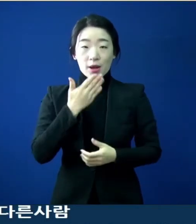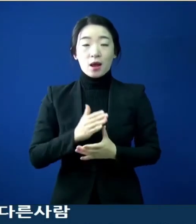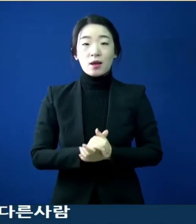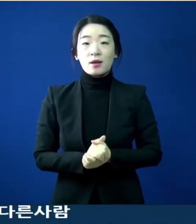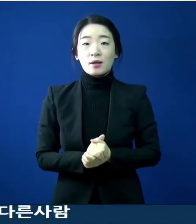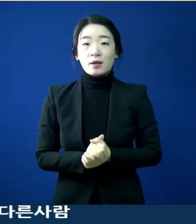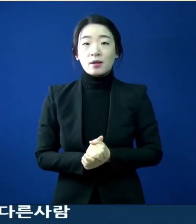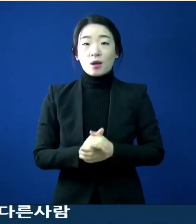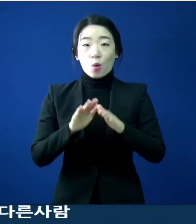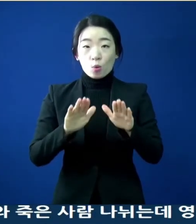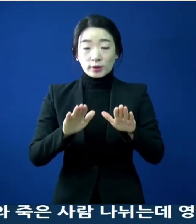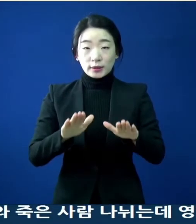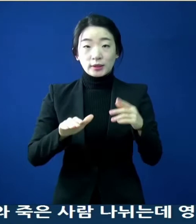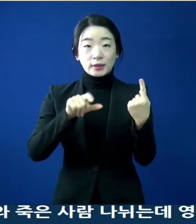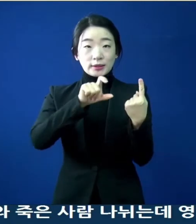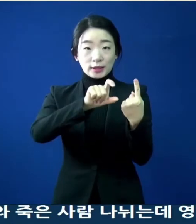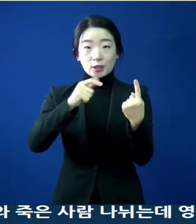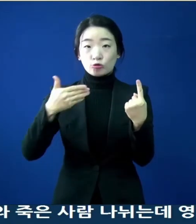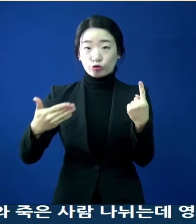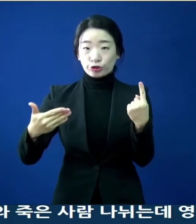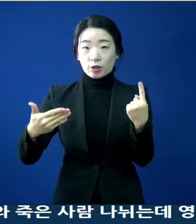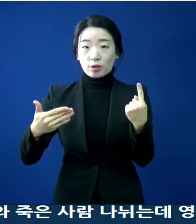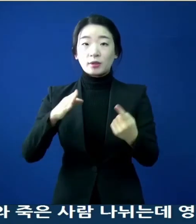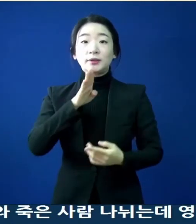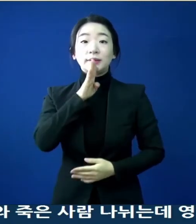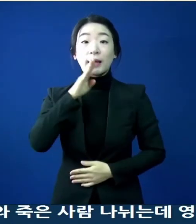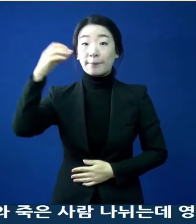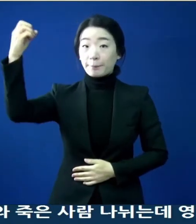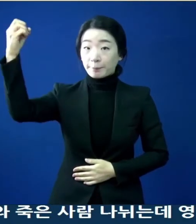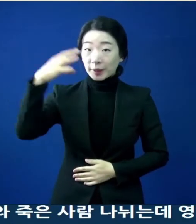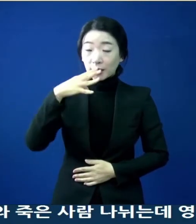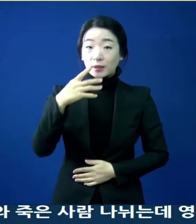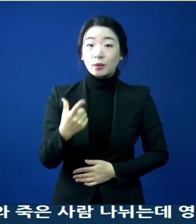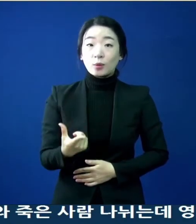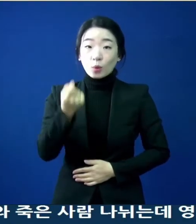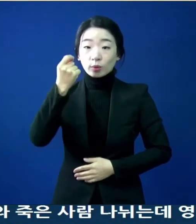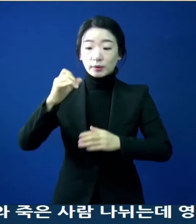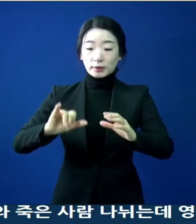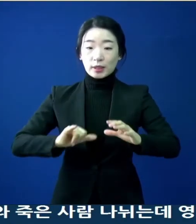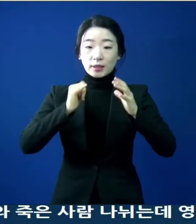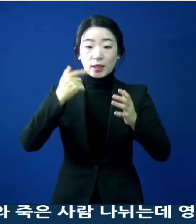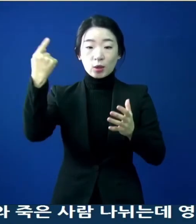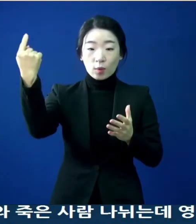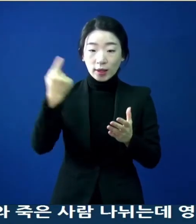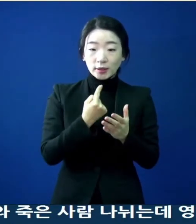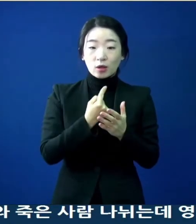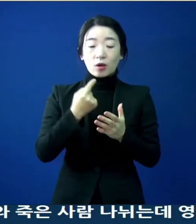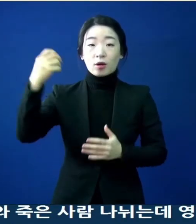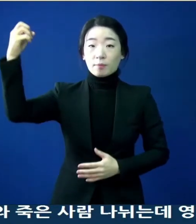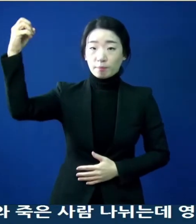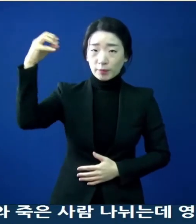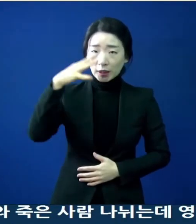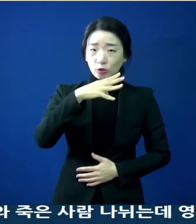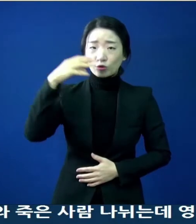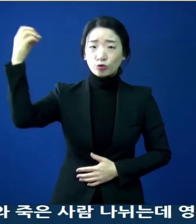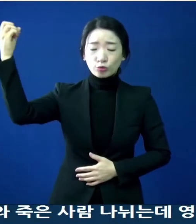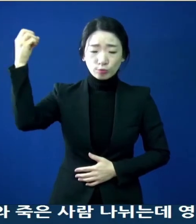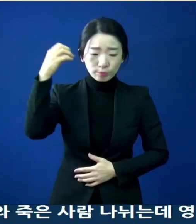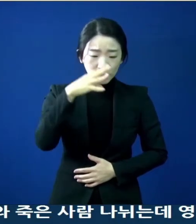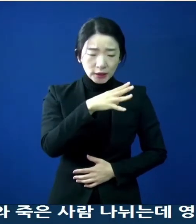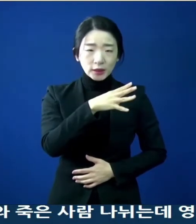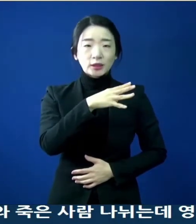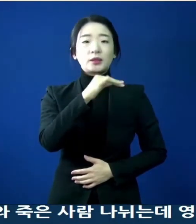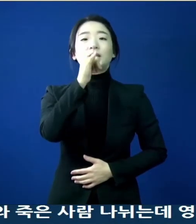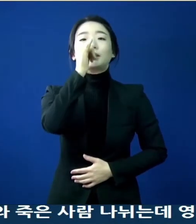봐주시면 9절, 참빛 곧 세상에 와서 각 사람에게 비추는 빛이 있었는데